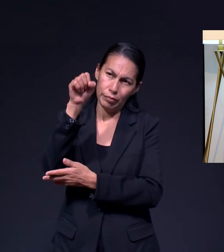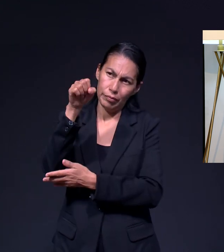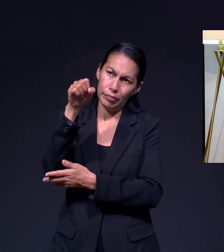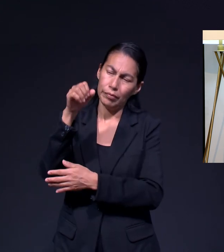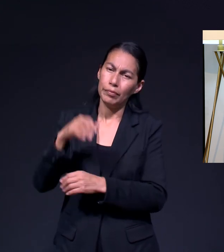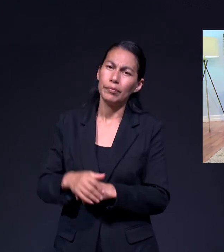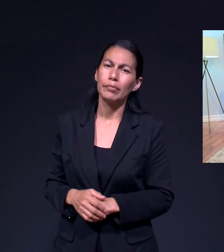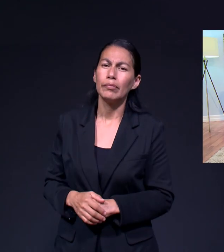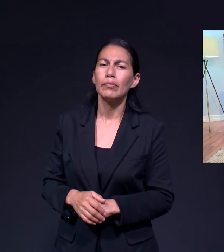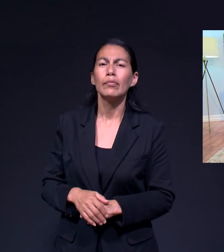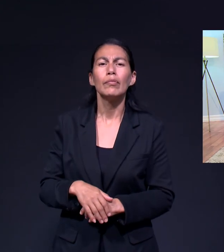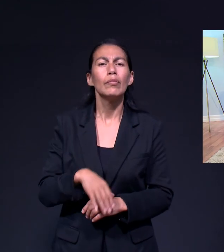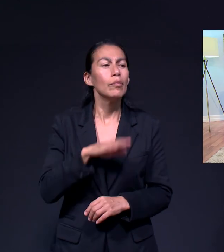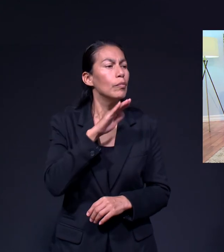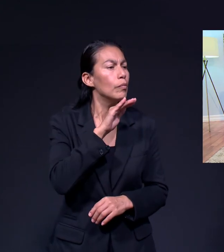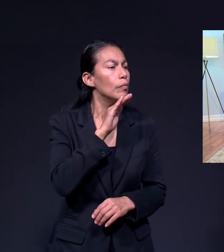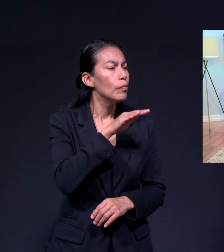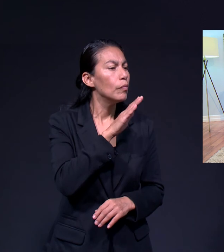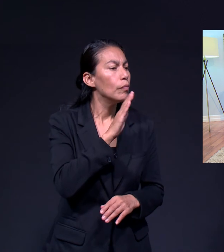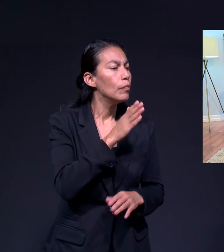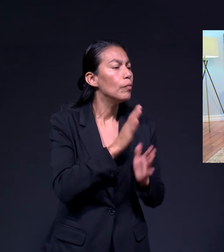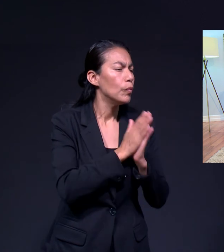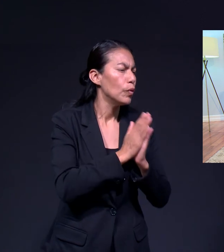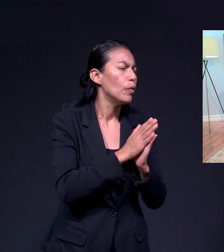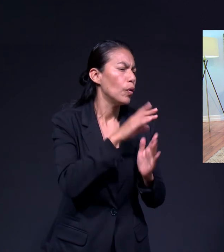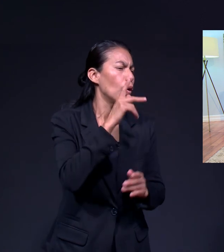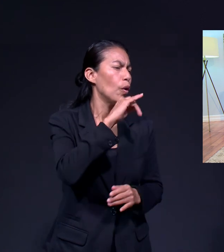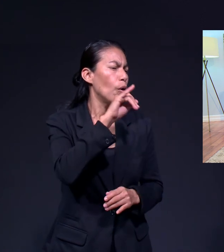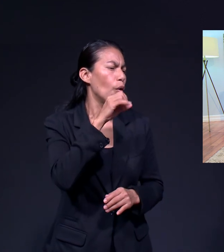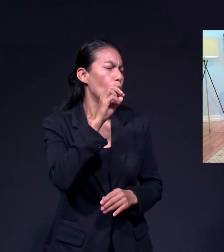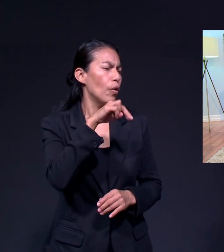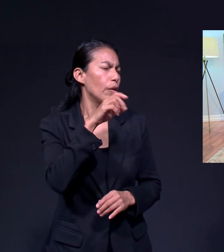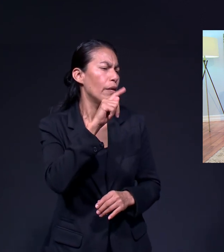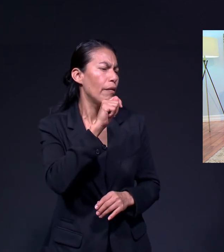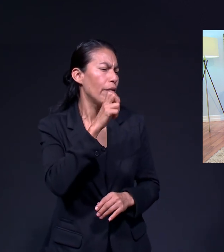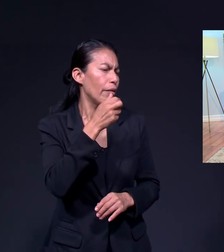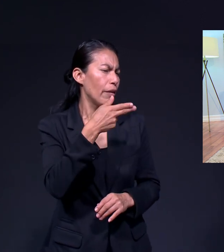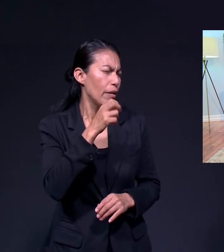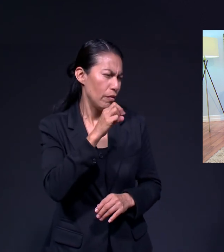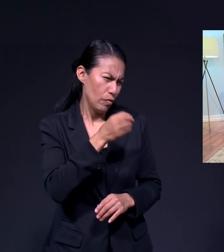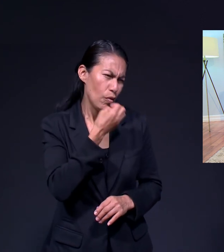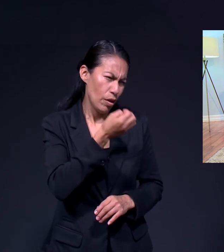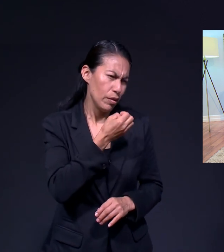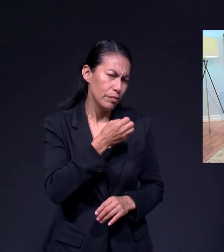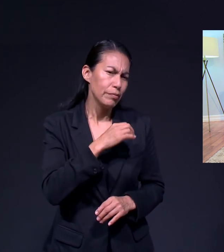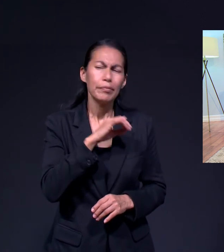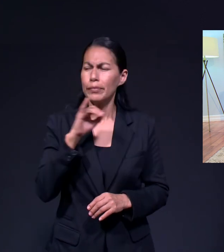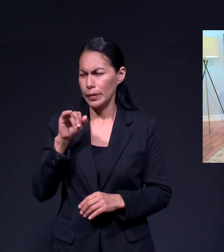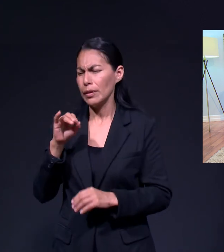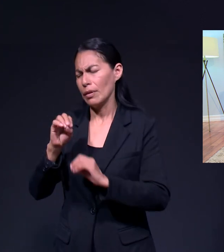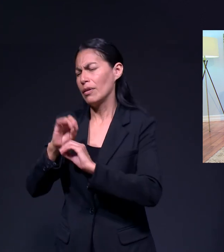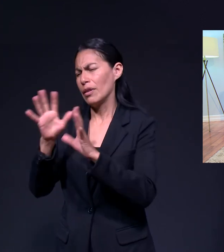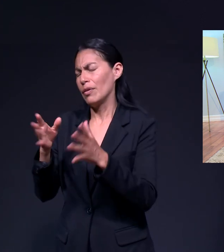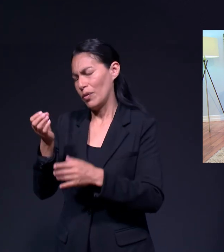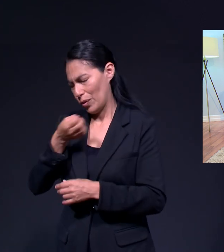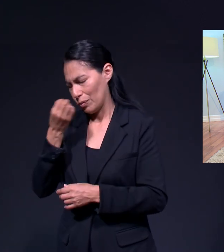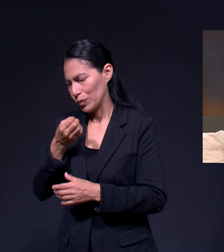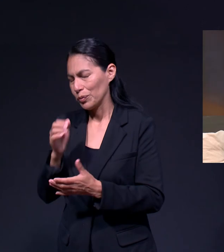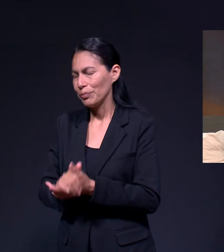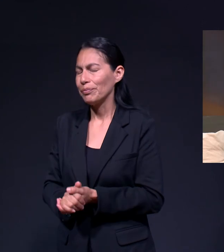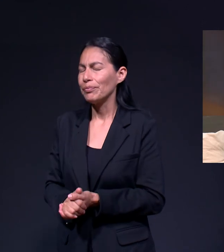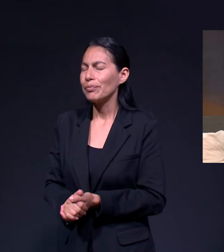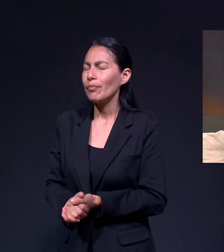celestial puedes dirigirnos jonathan yo haré la siguiente oración a los ocho que estamos vamos a hablar